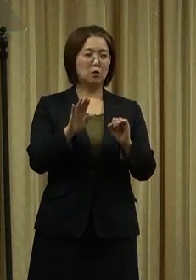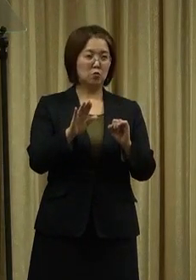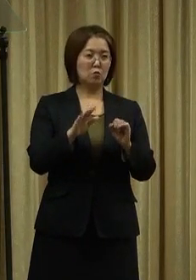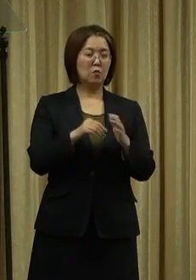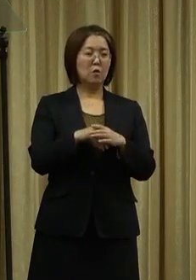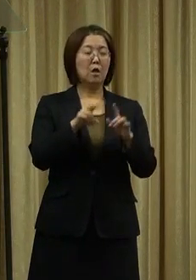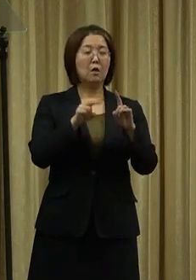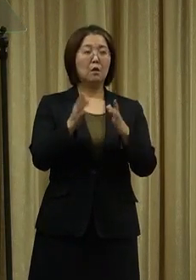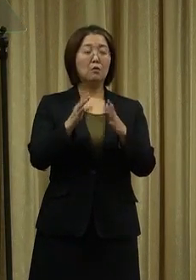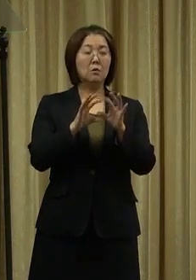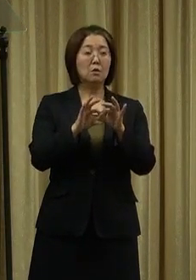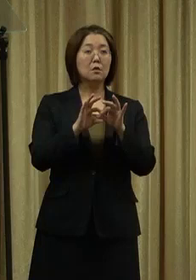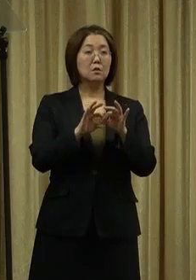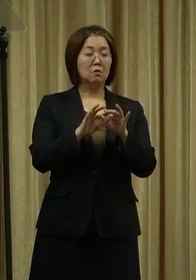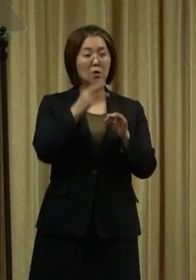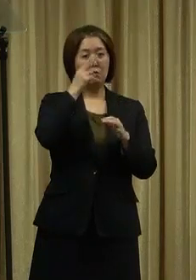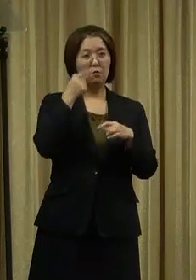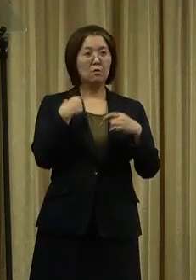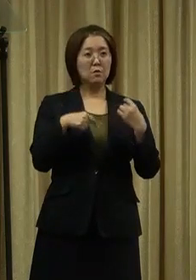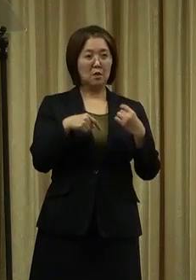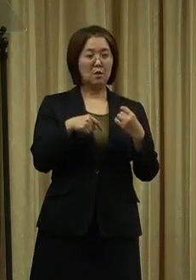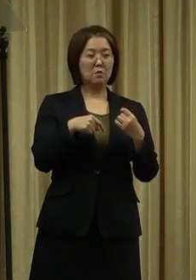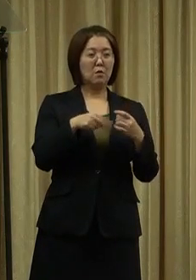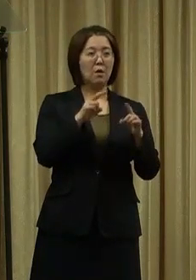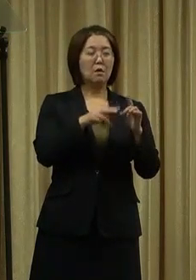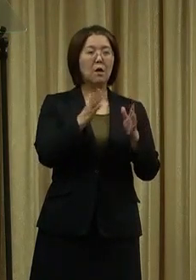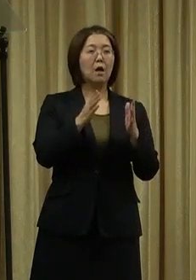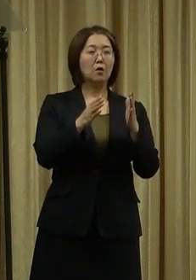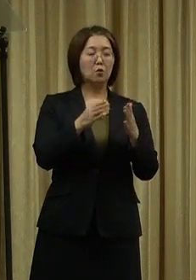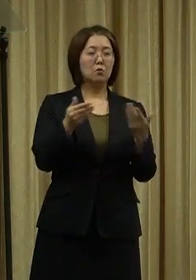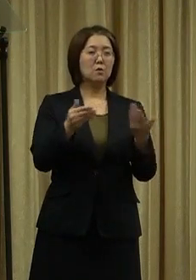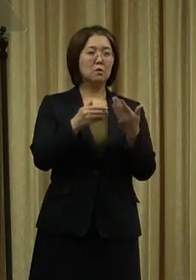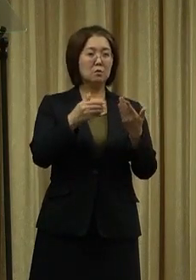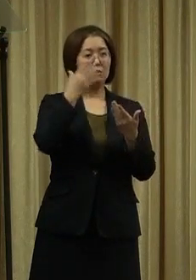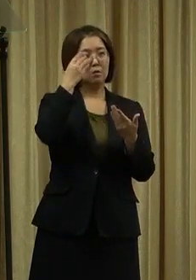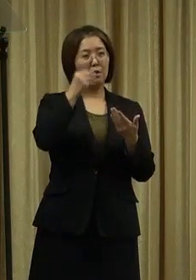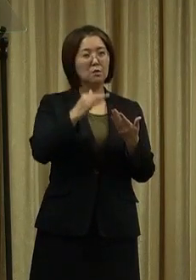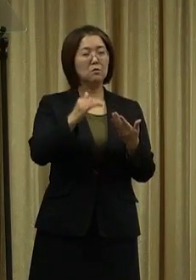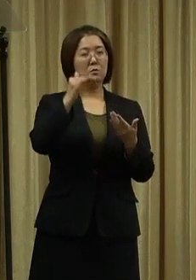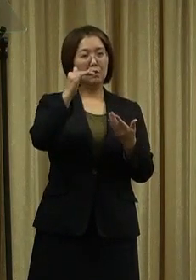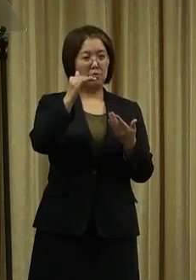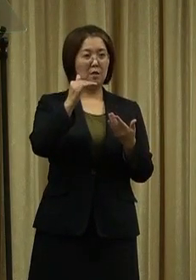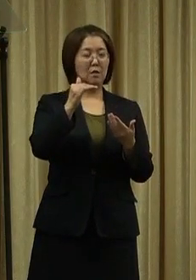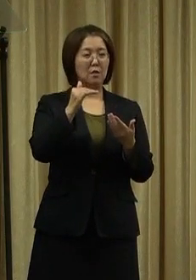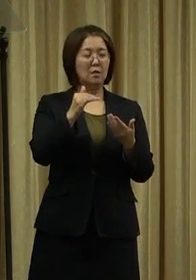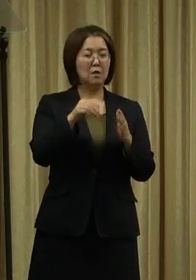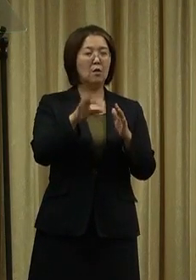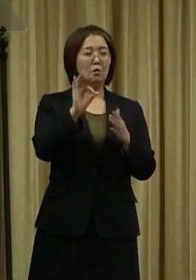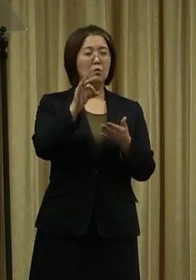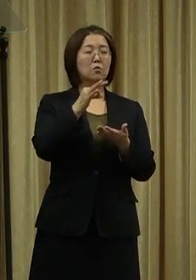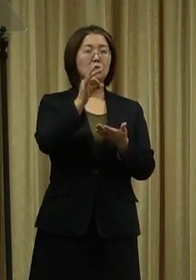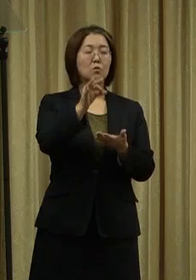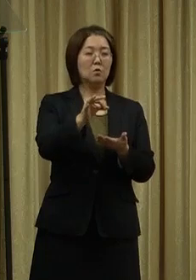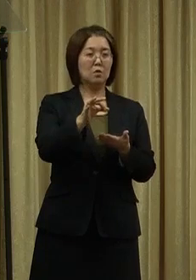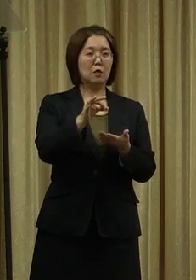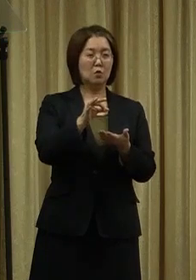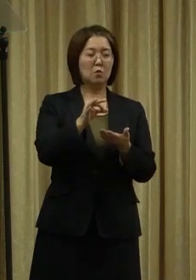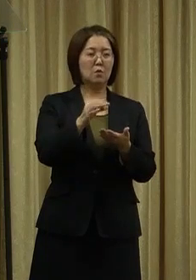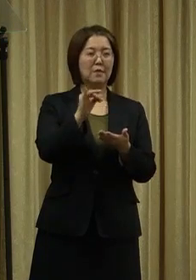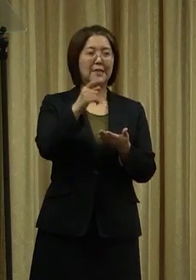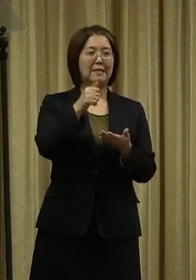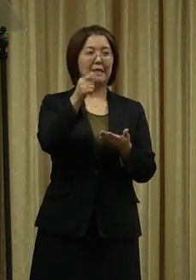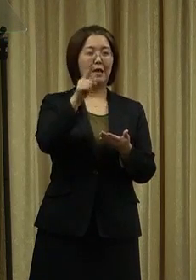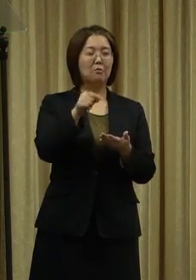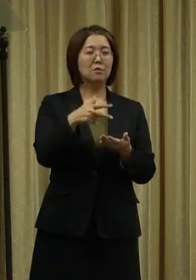では、高校生の介護の仕事への関心を高めるために、有償でのインターンシップを行うほか、介護ロボット